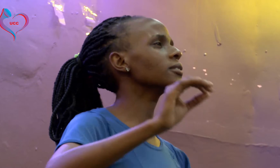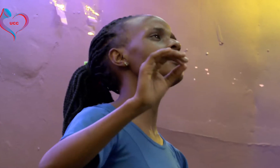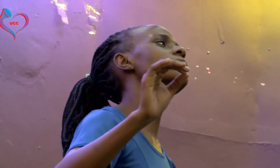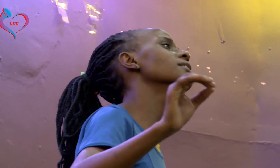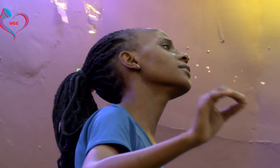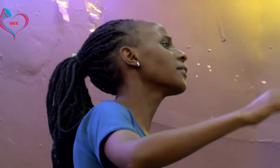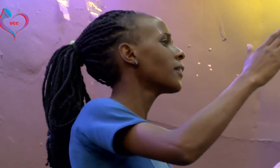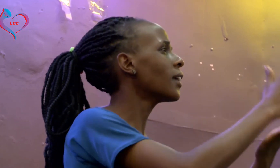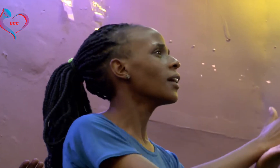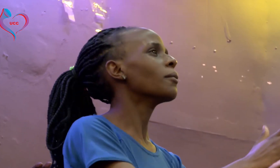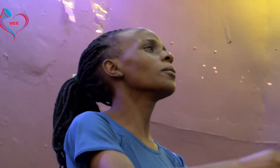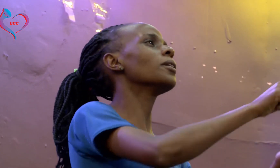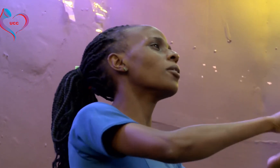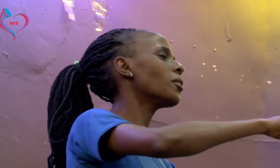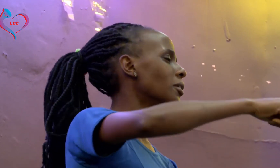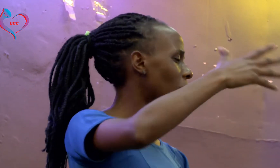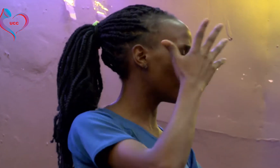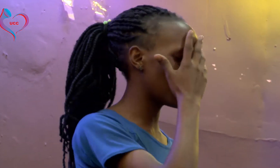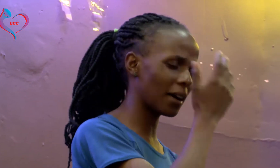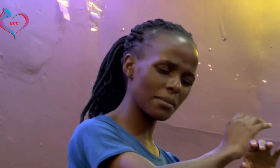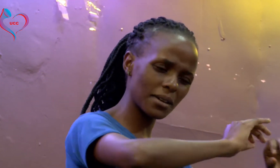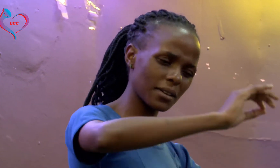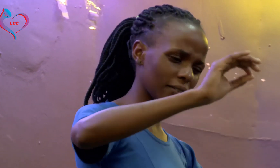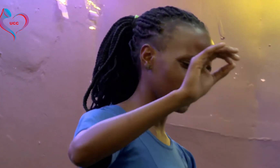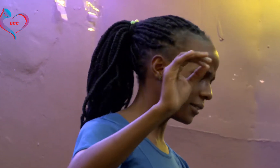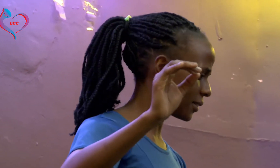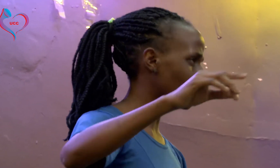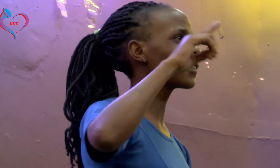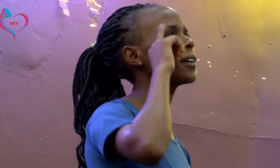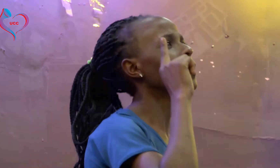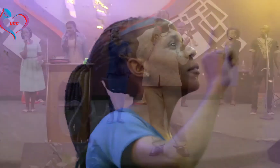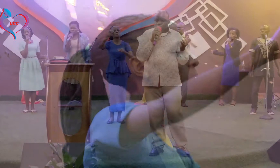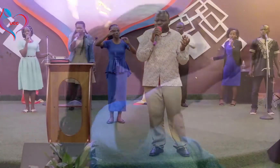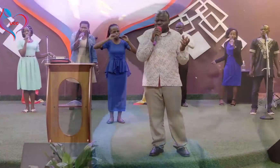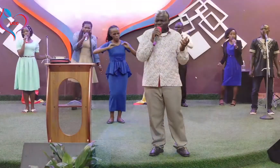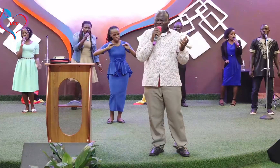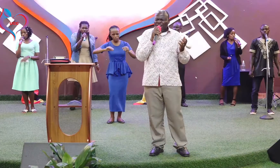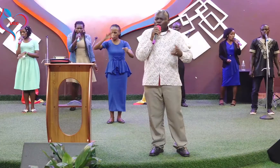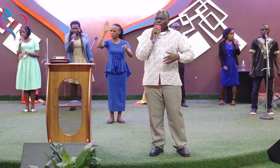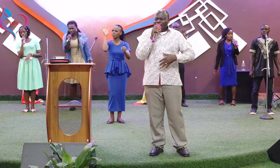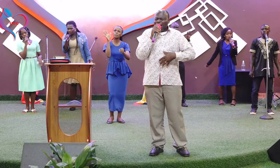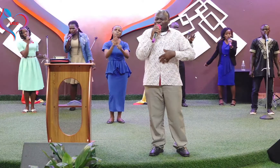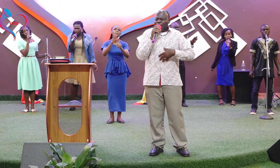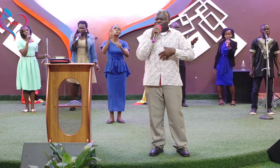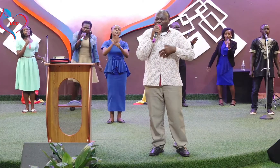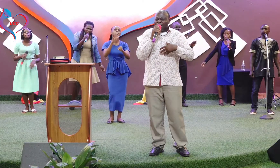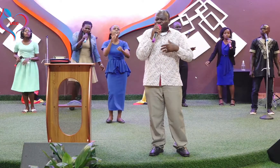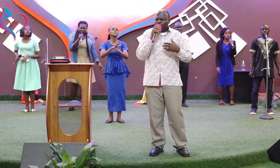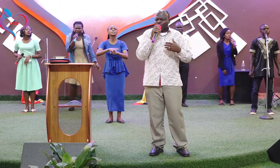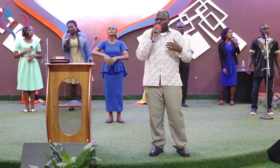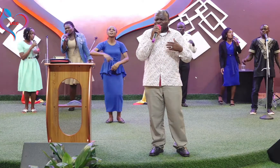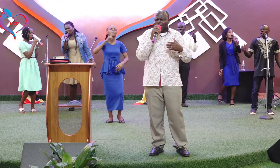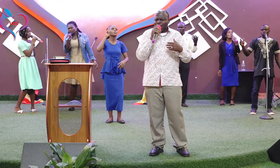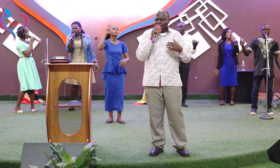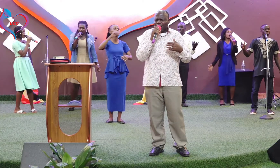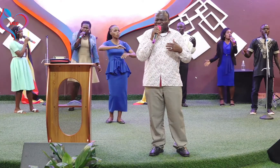Mikono tonswa ziza yesu Mikono tomu kama Jigiri sabi ji Mikono tomu kama Mwanawe ni wande